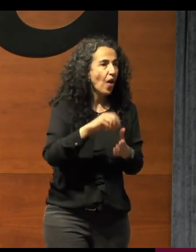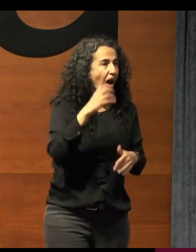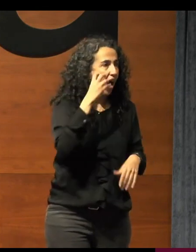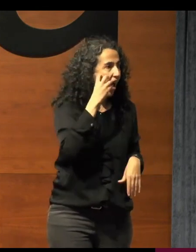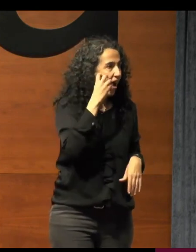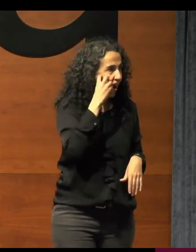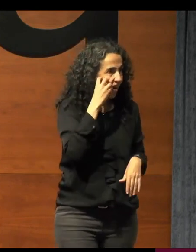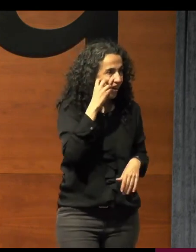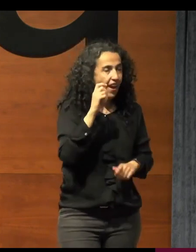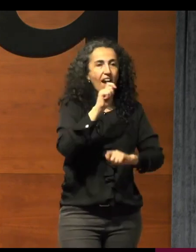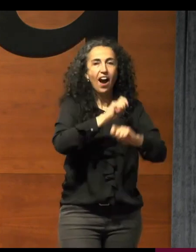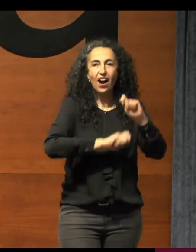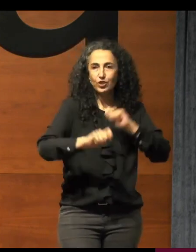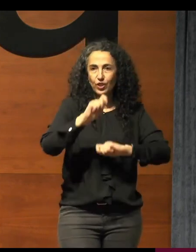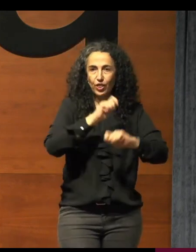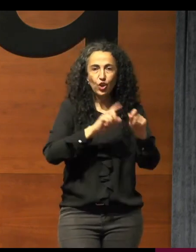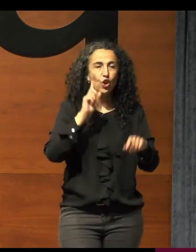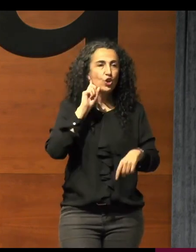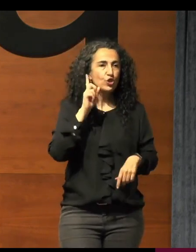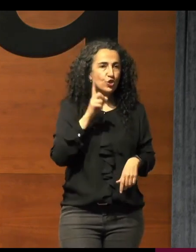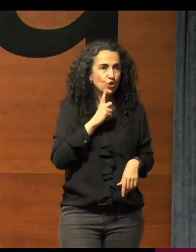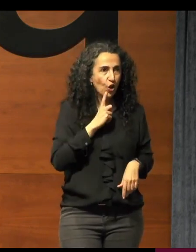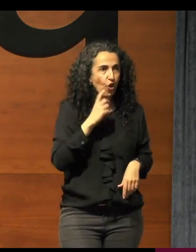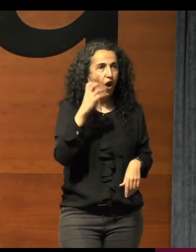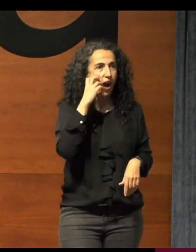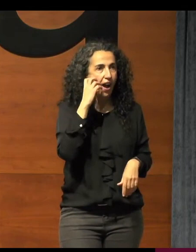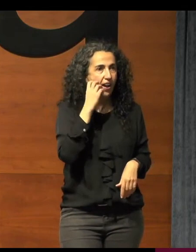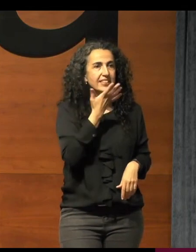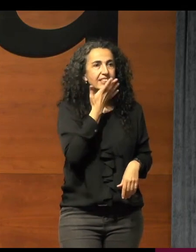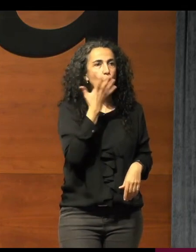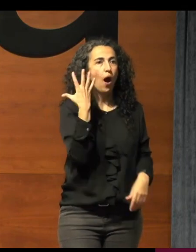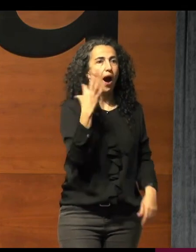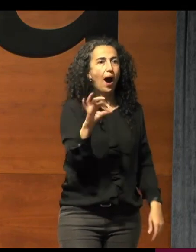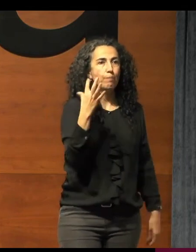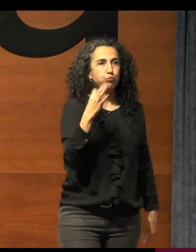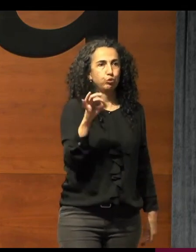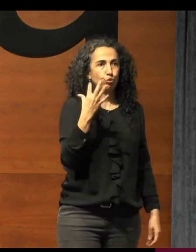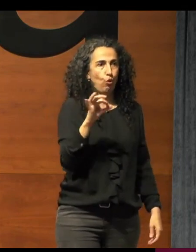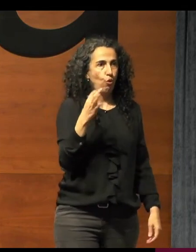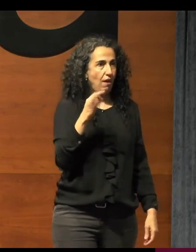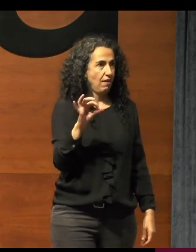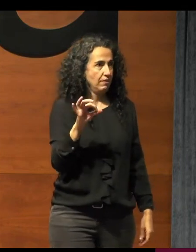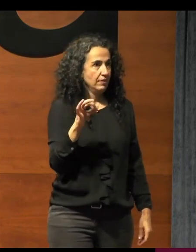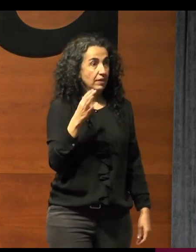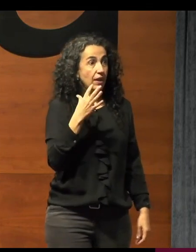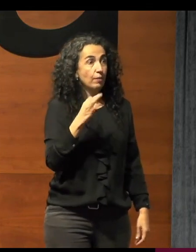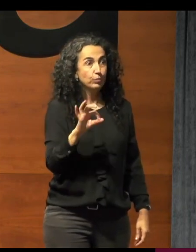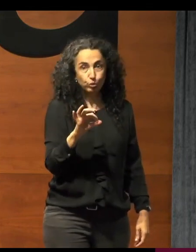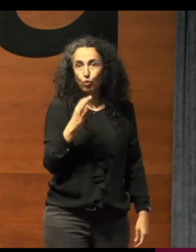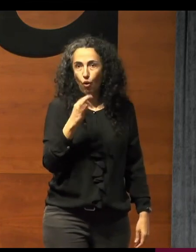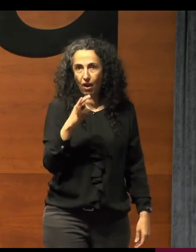donde en Andalucía, concretamente en Jaén, la Asociación de Sordos de Jaén, APROSOJA,